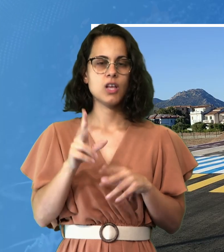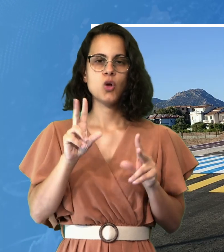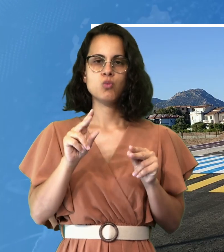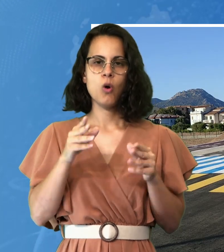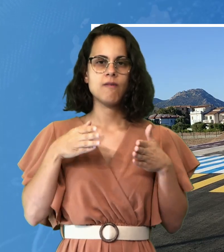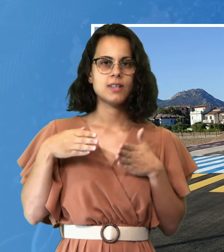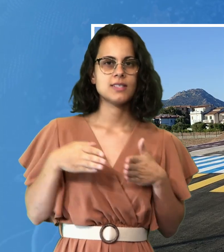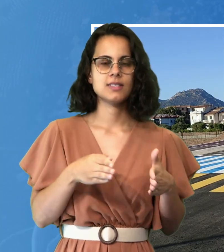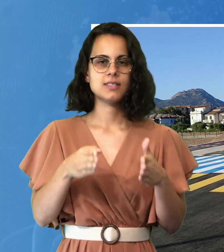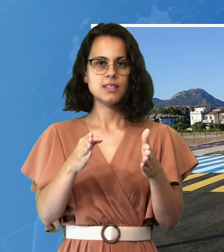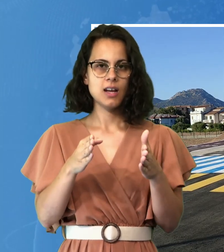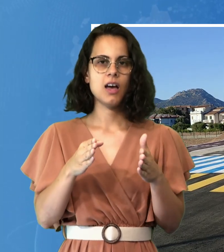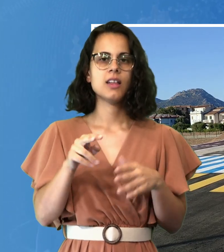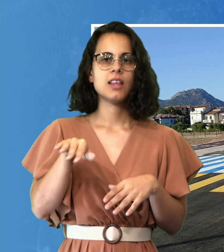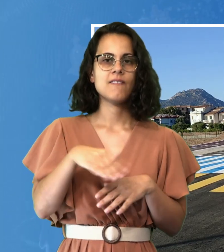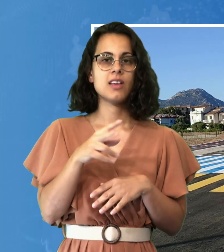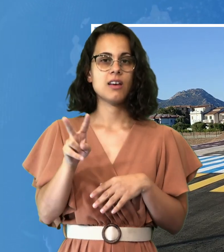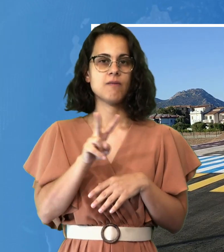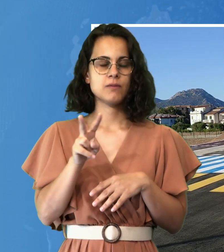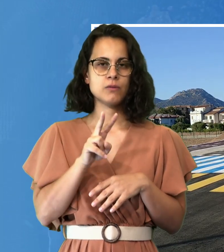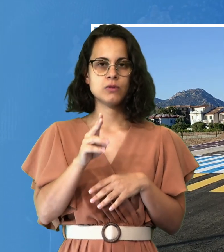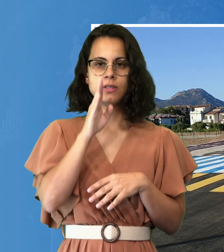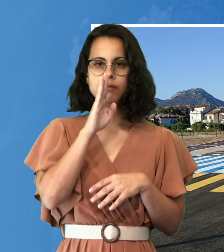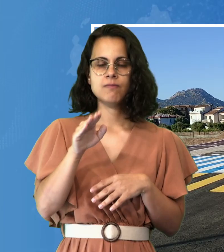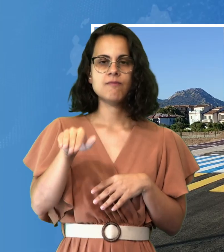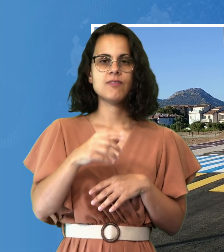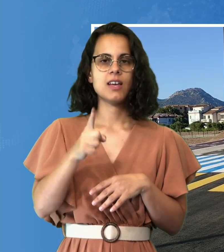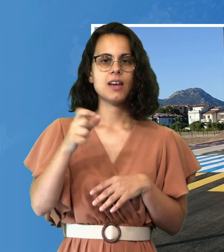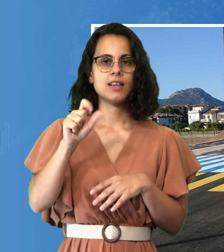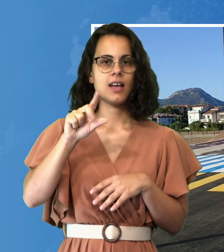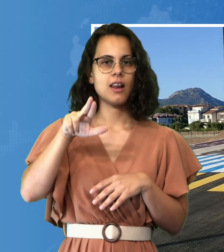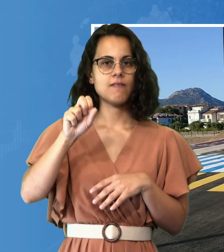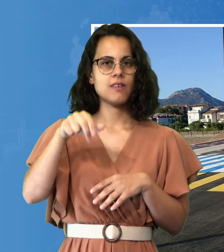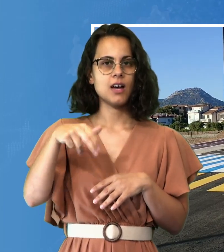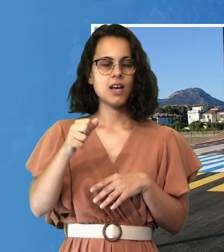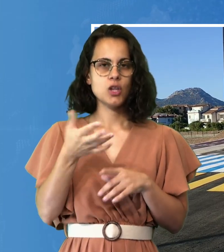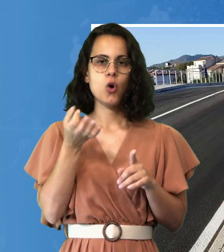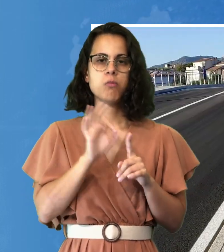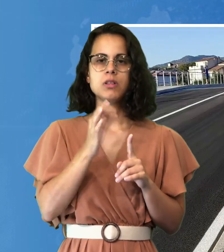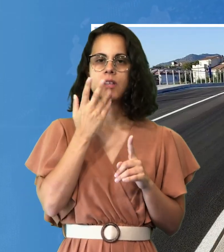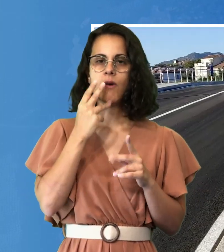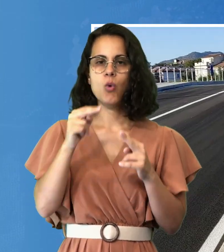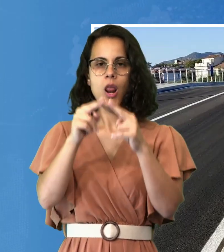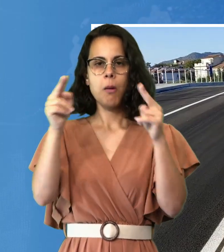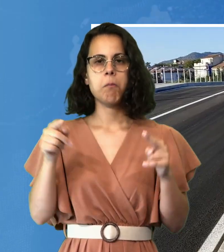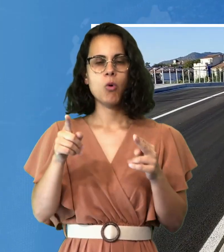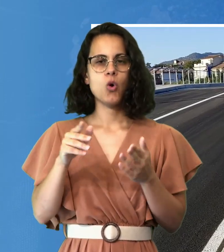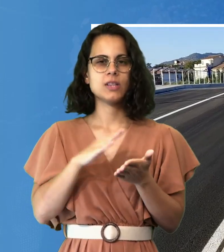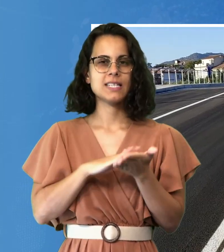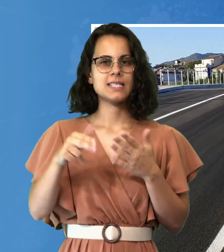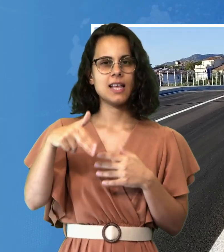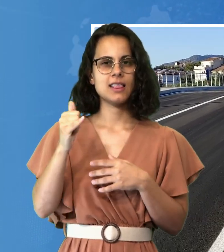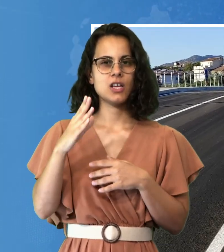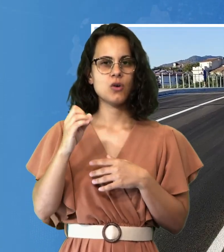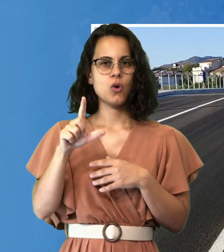supererà il tratto di via Veronese che conduce su via Galvani, propedeutico all'abbattimento del ponte sul rio San Nicola, una delle opere